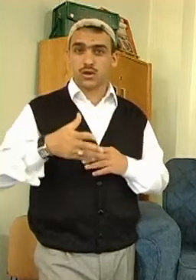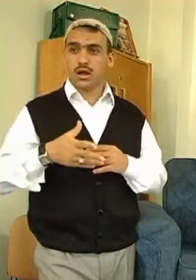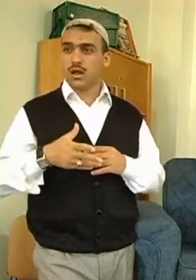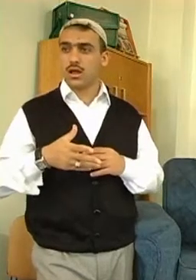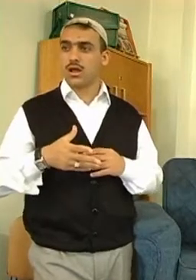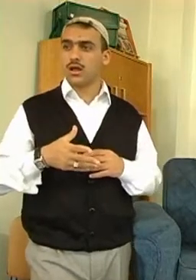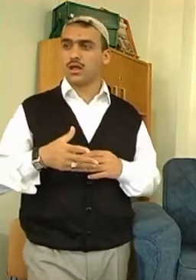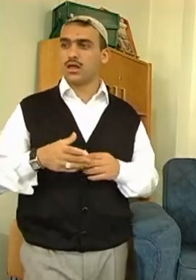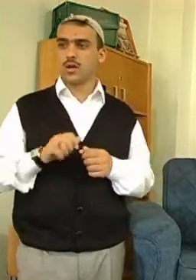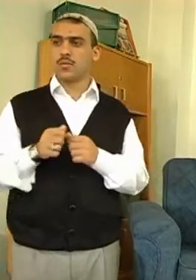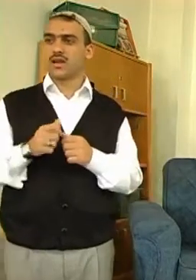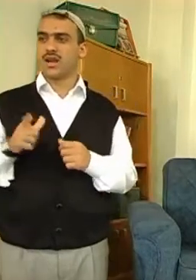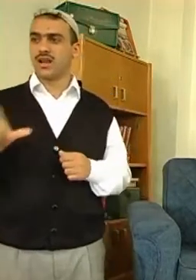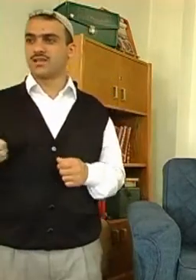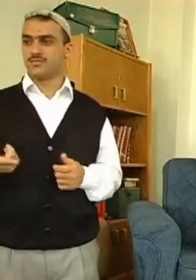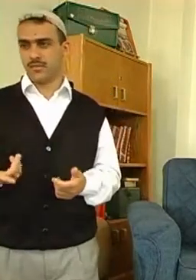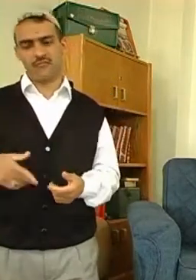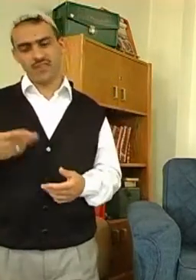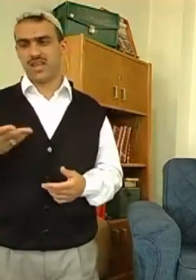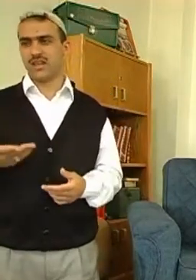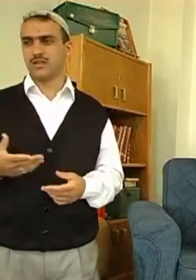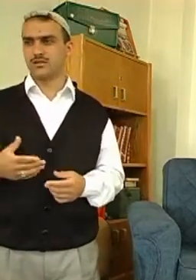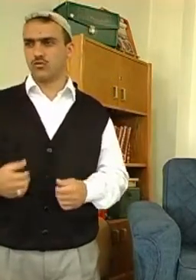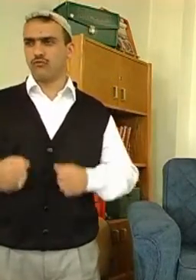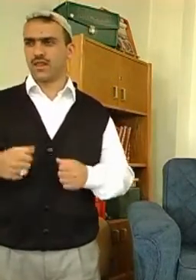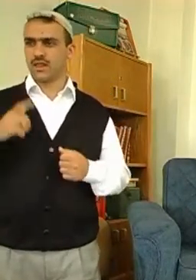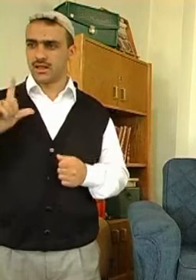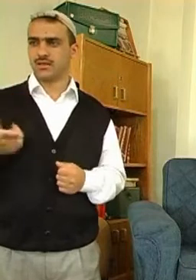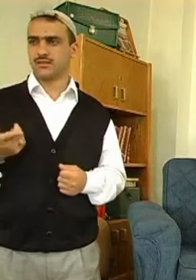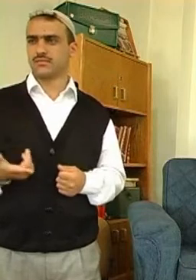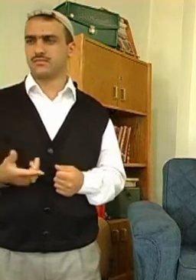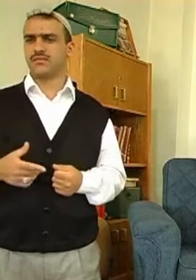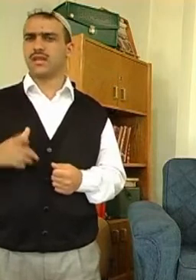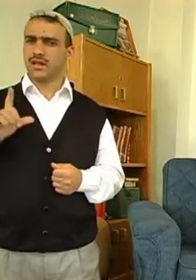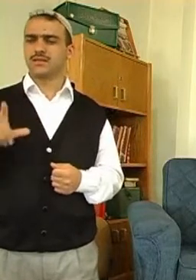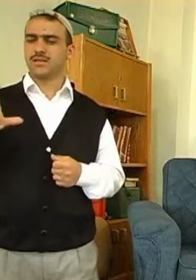Nasıl oldu yani? İçindeki şeyin neyini yaptı bu adam ya?